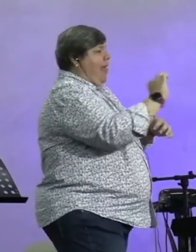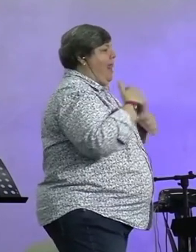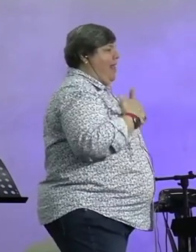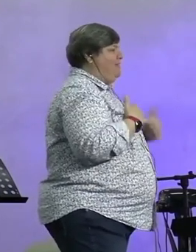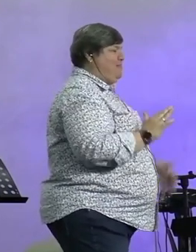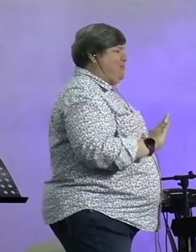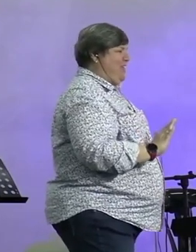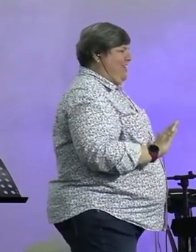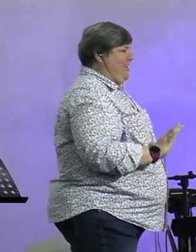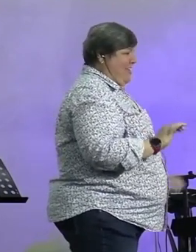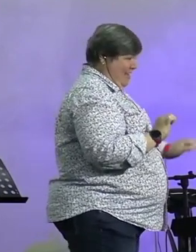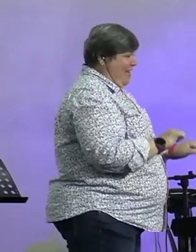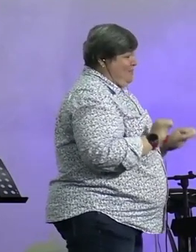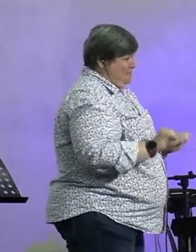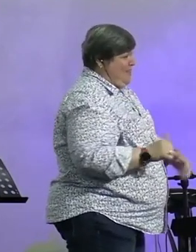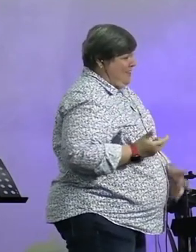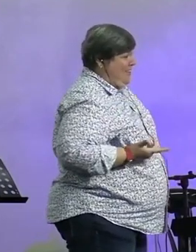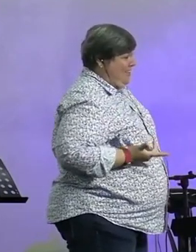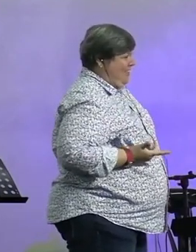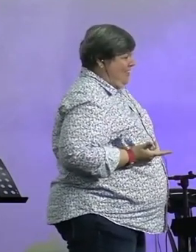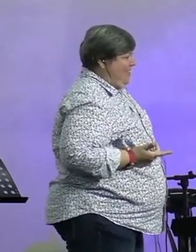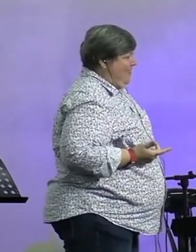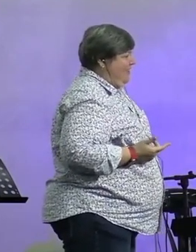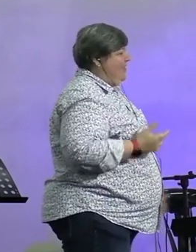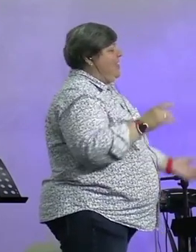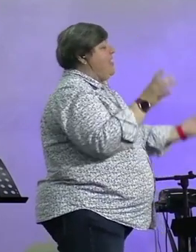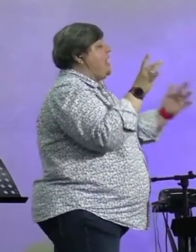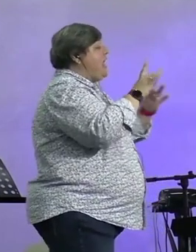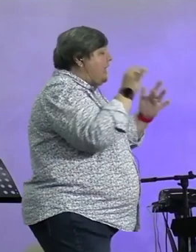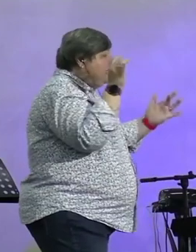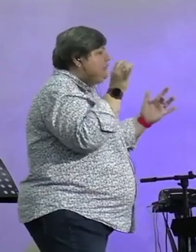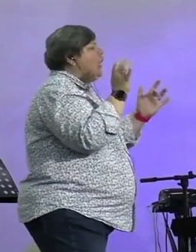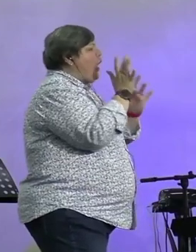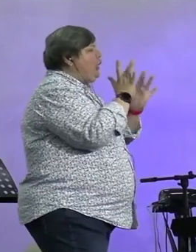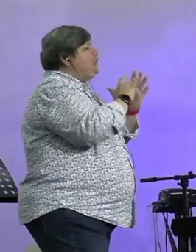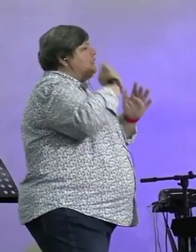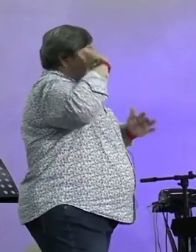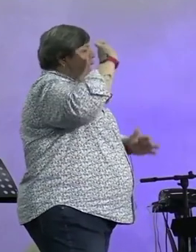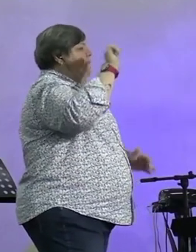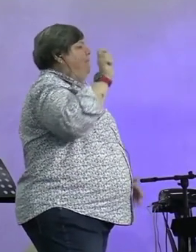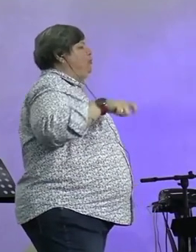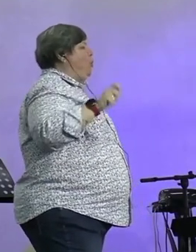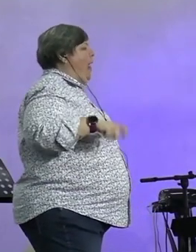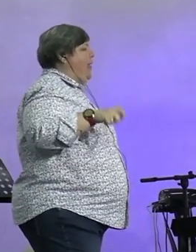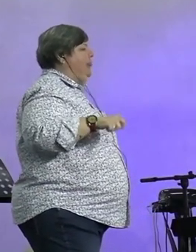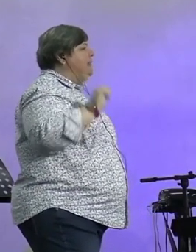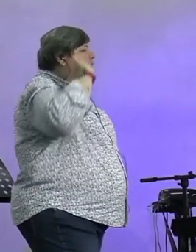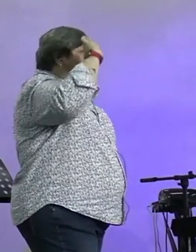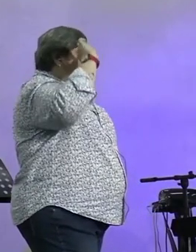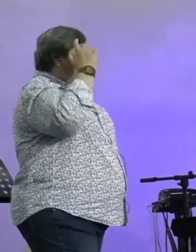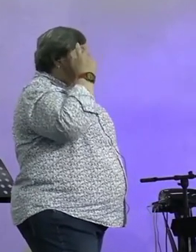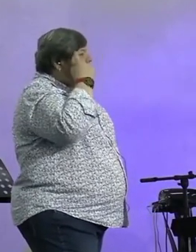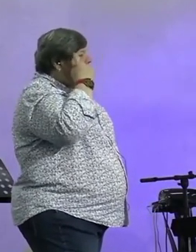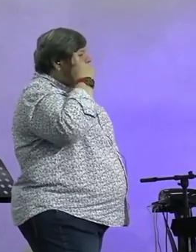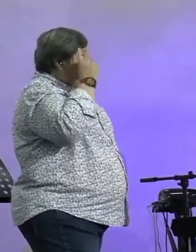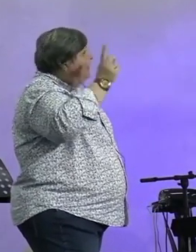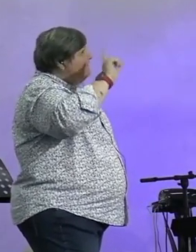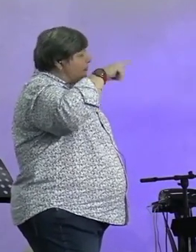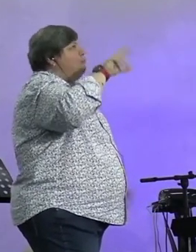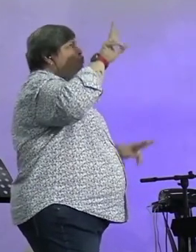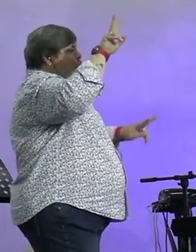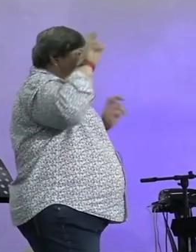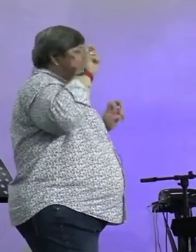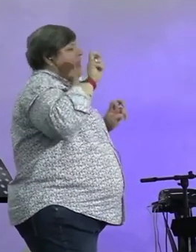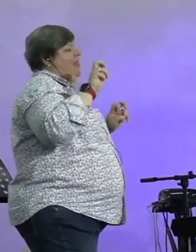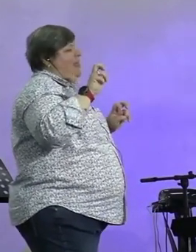Amen? Ok, so kies doelbewus 'n Jesus gesindheid. En ek en jy moet dit kies teenoor die lewe. As ek en jy opstaan, moet ek sê, hierdie